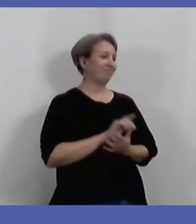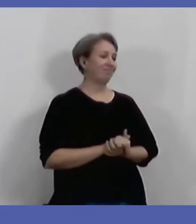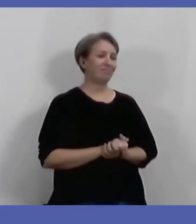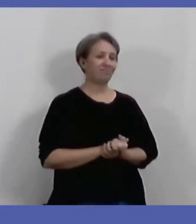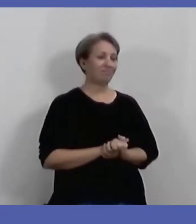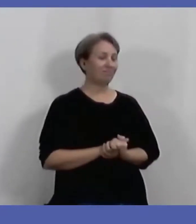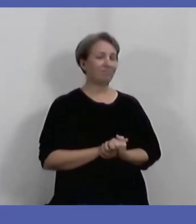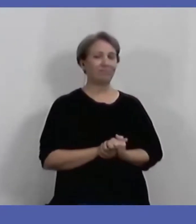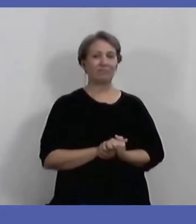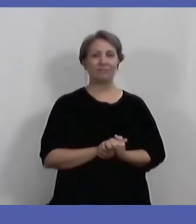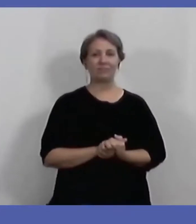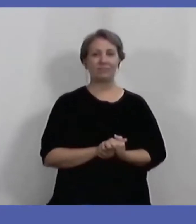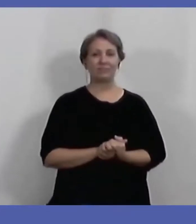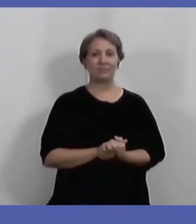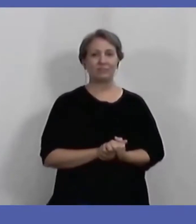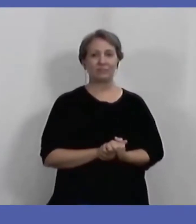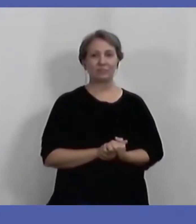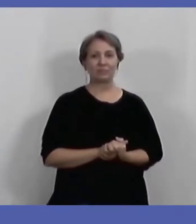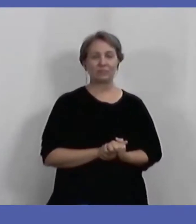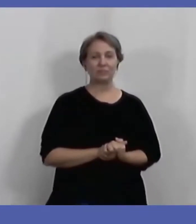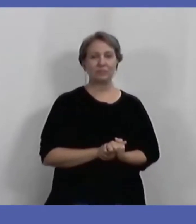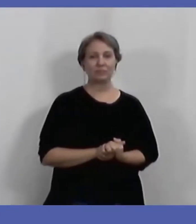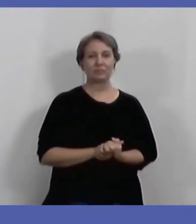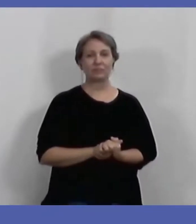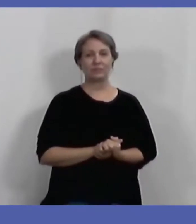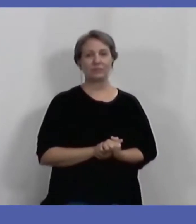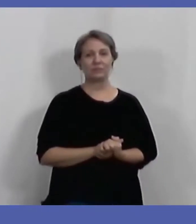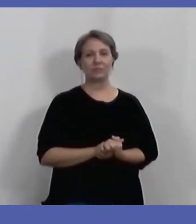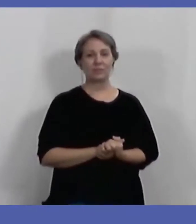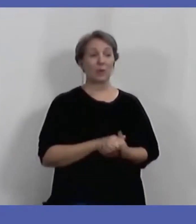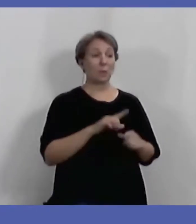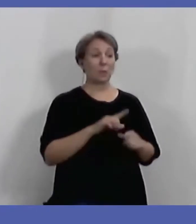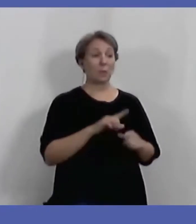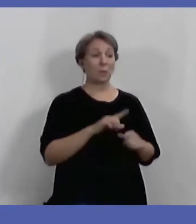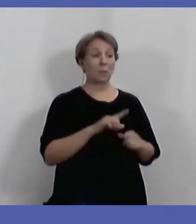carnal, né, que te revelou, mas